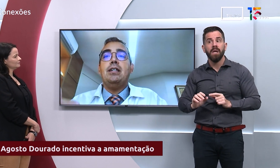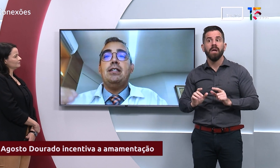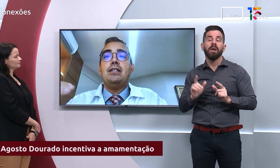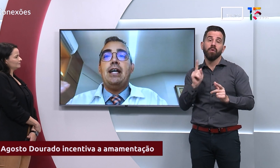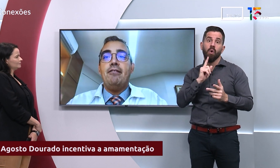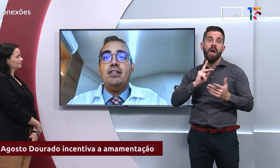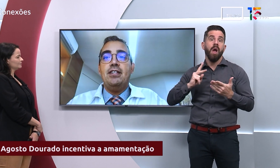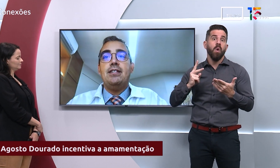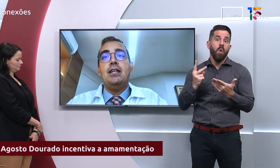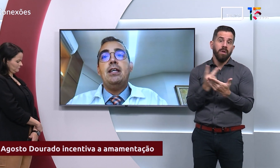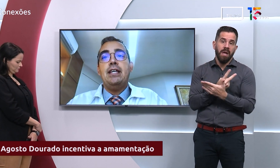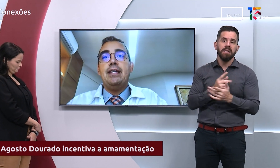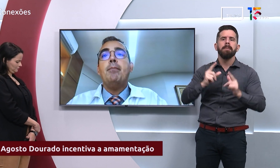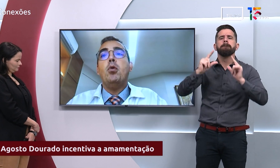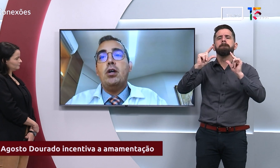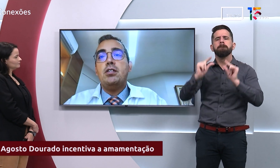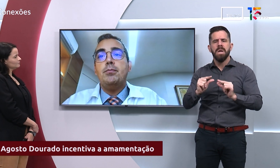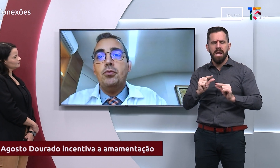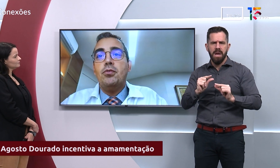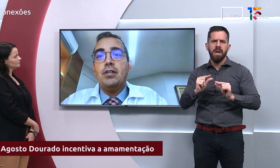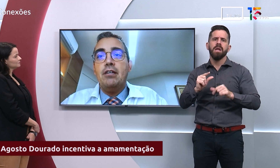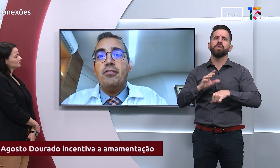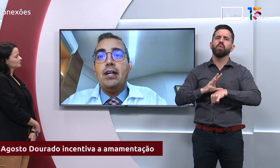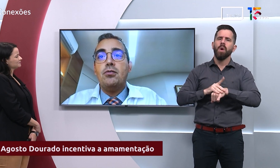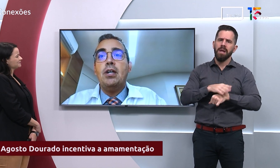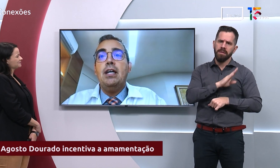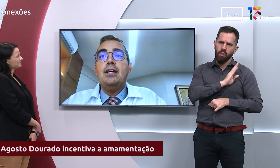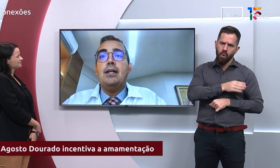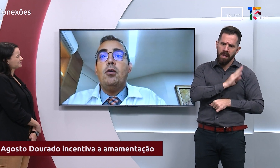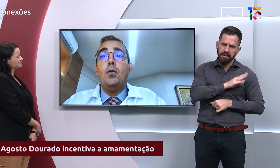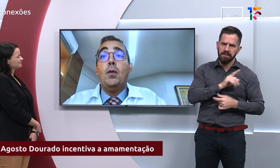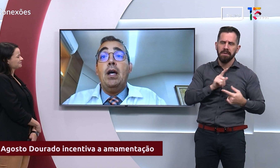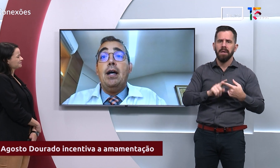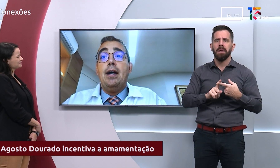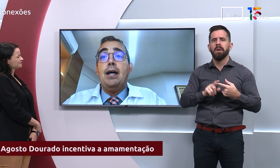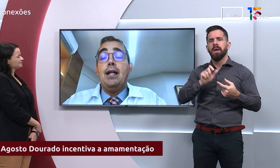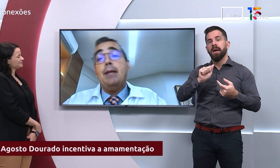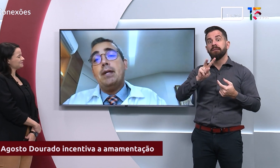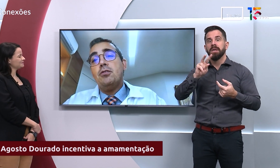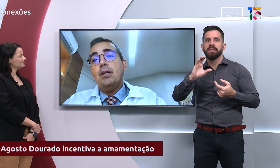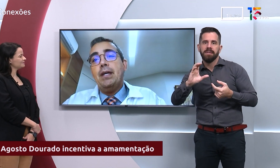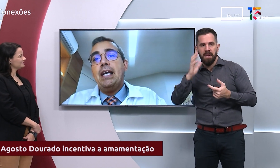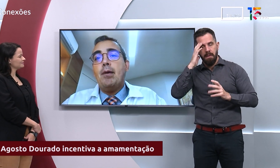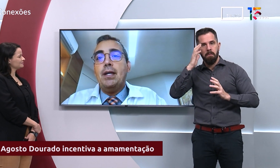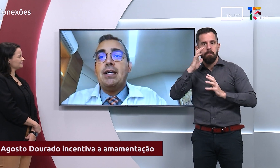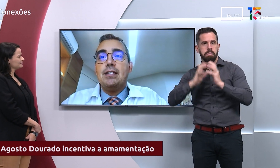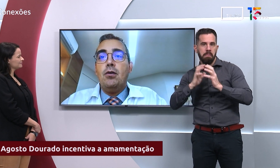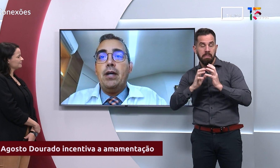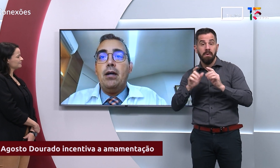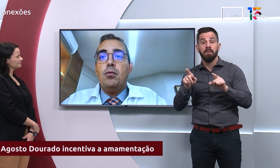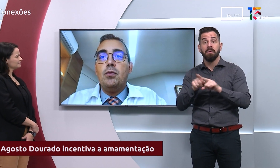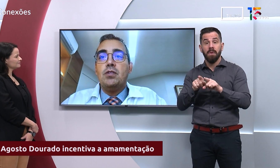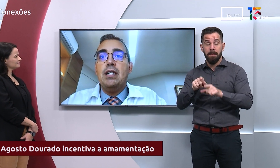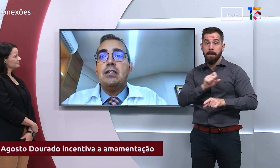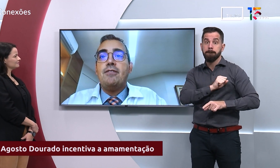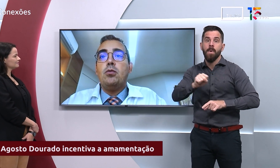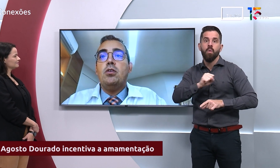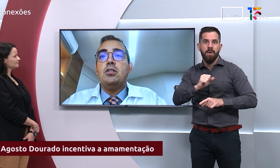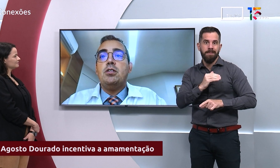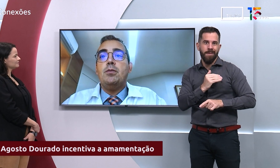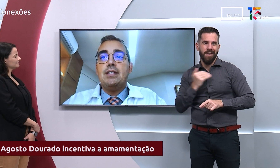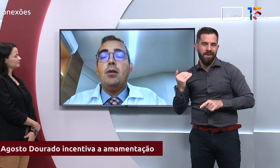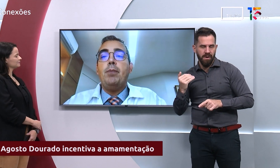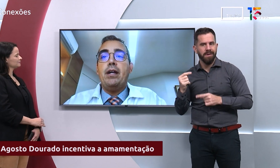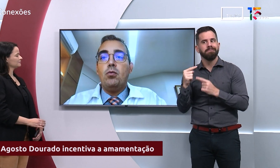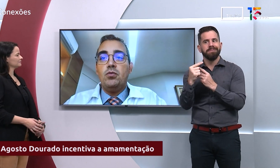doenças coronarianas, AVC e até morte por infarto. Então, lembrando também que a amamentação é um dos